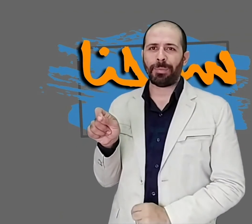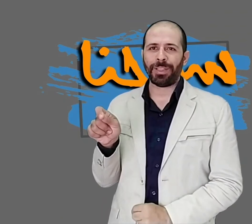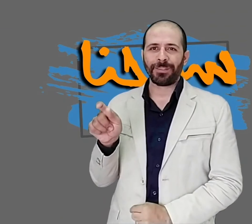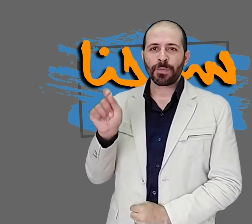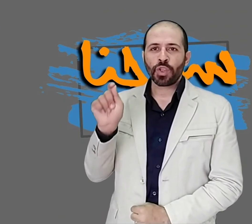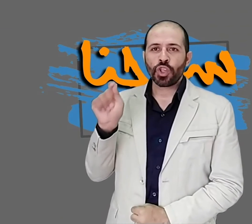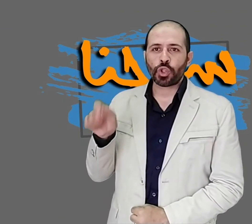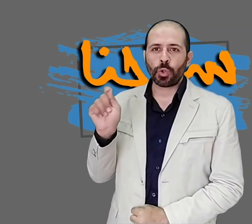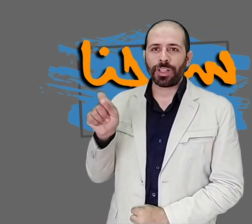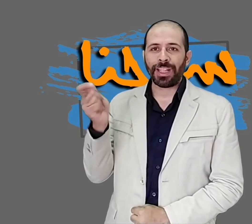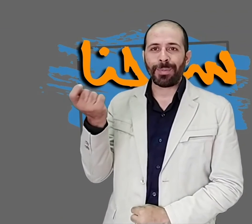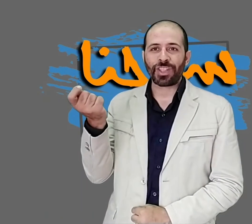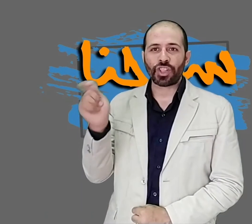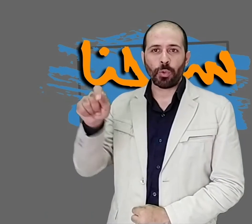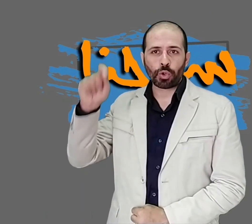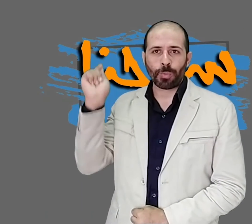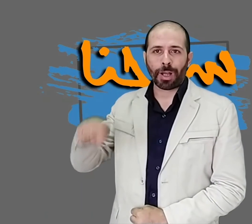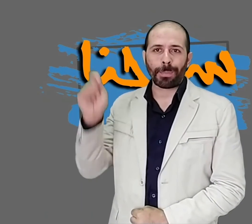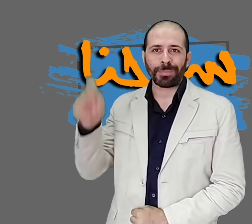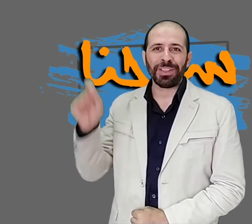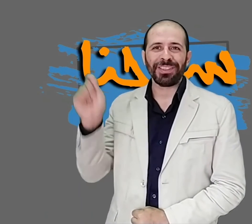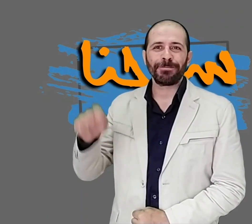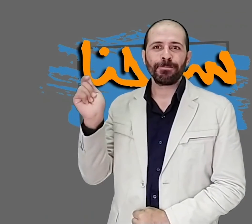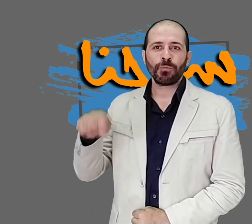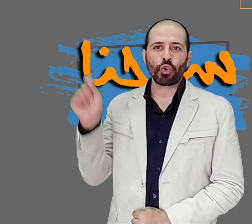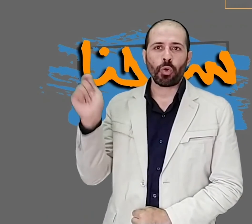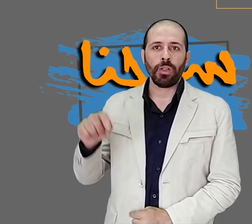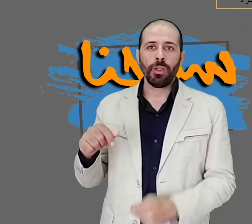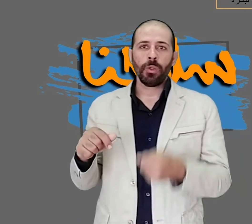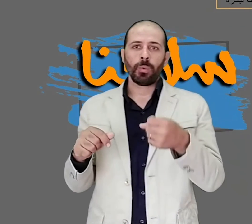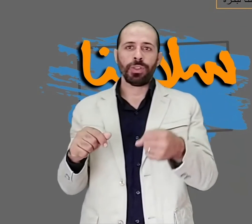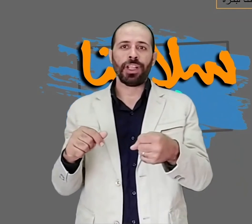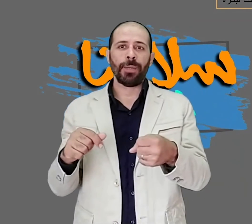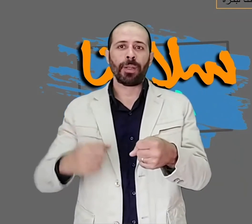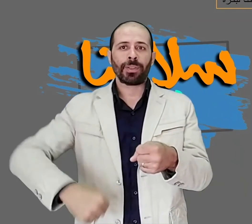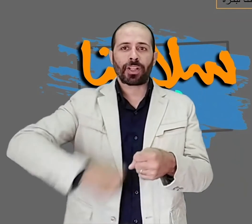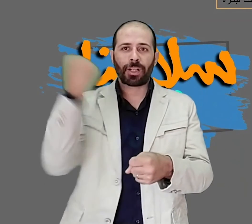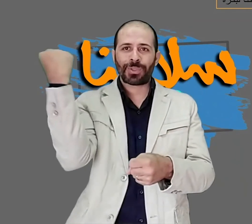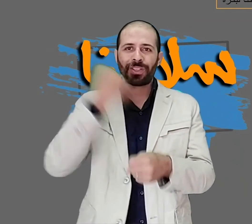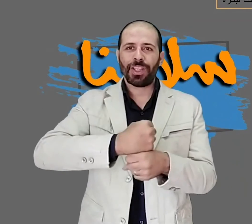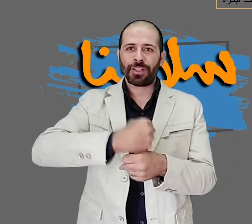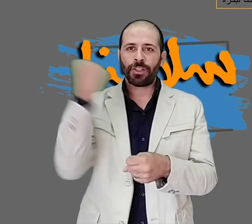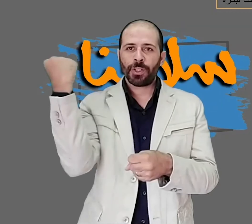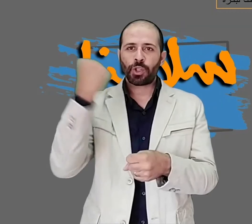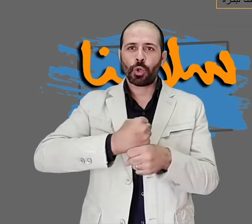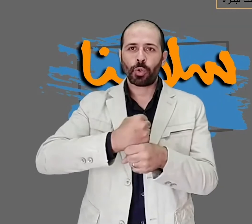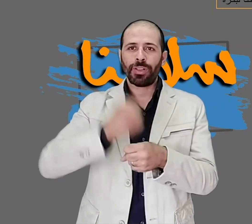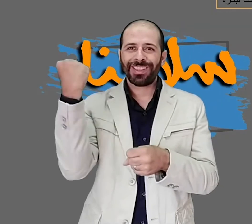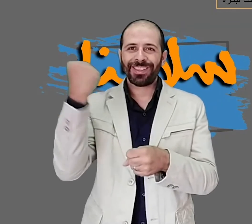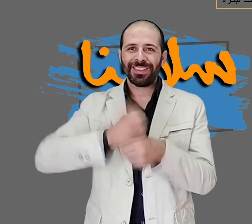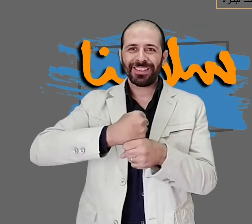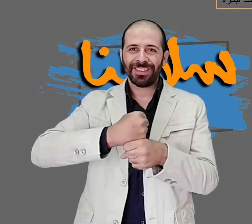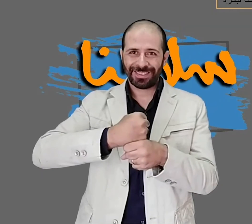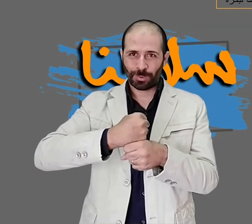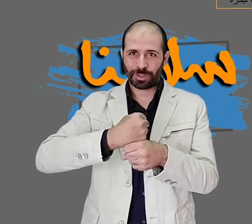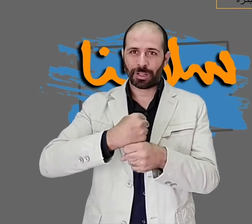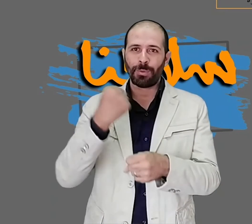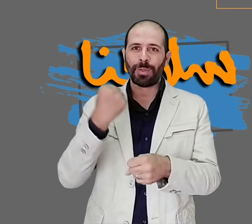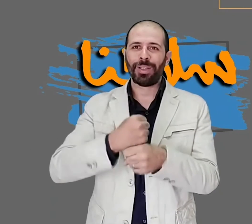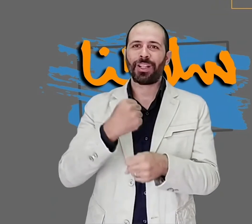بيها. شغل، كأني ماسك شاكوش وبخبط بيه. شغل. ودي جاية من المطرقة والسندان. شغل. وصلتوا؟ بتعملها كده